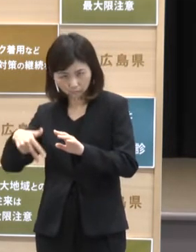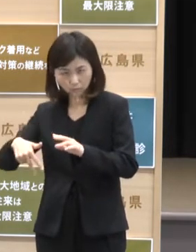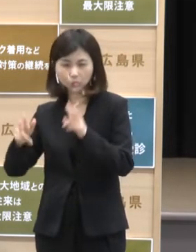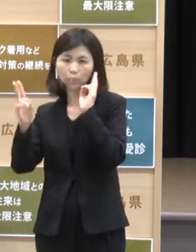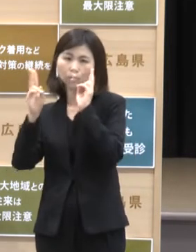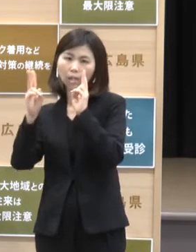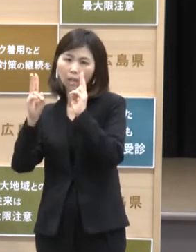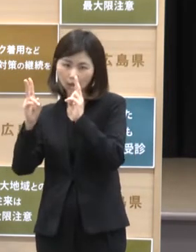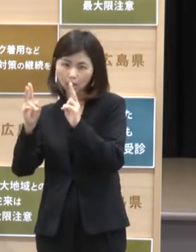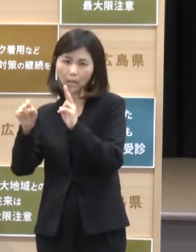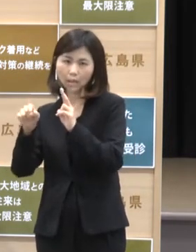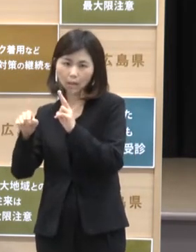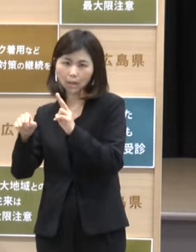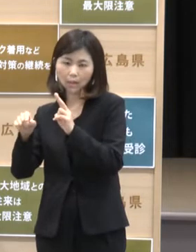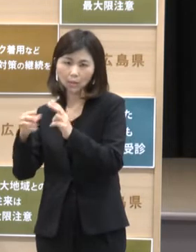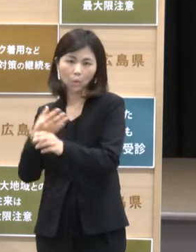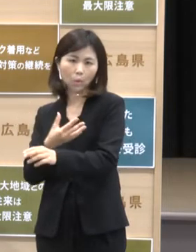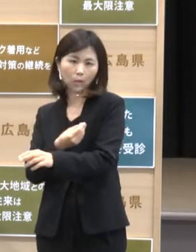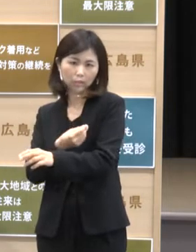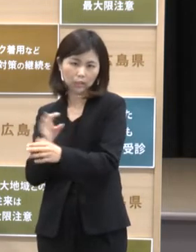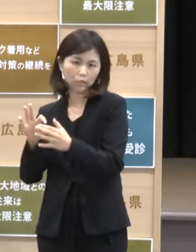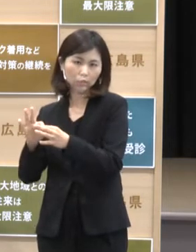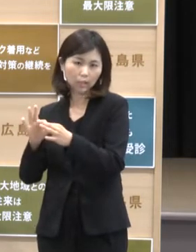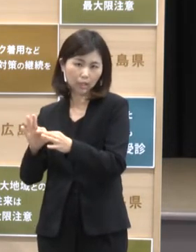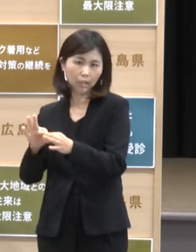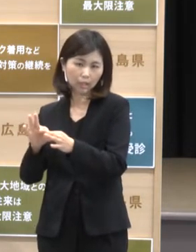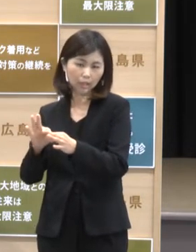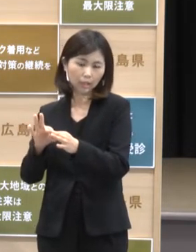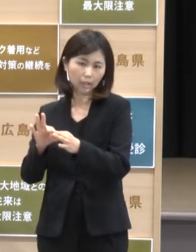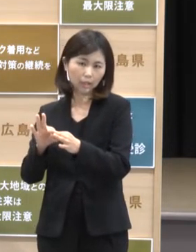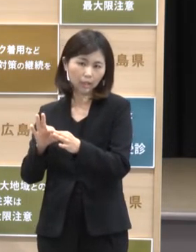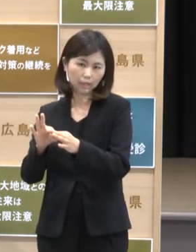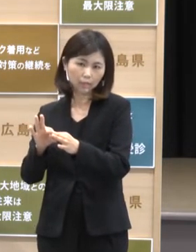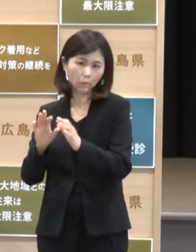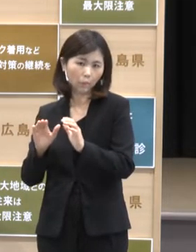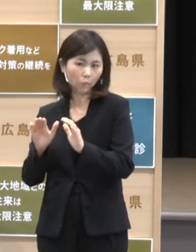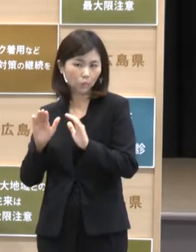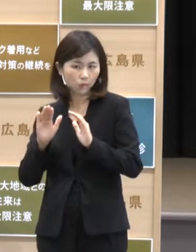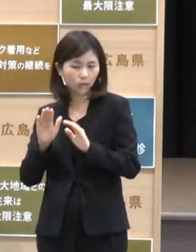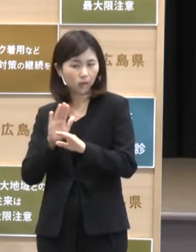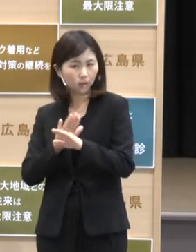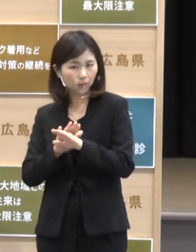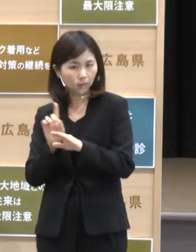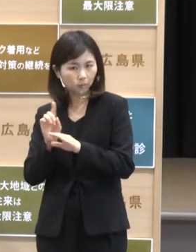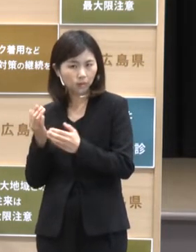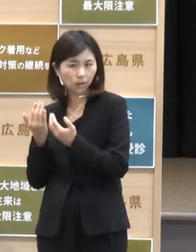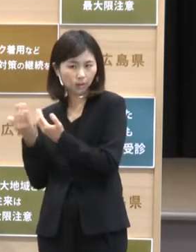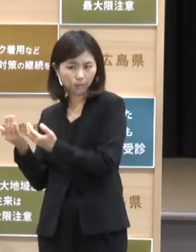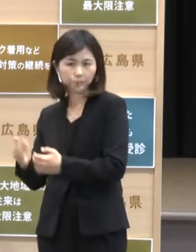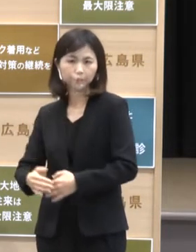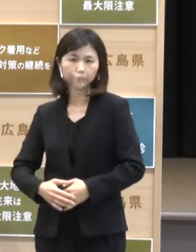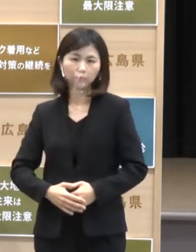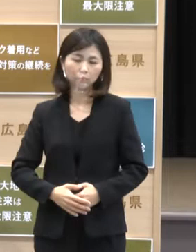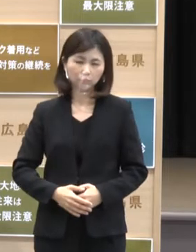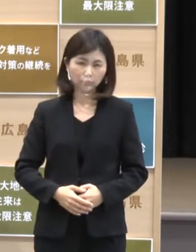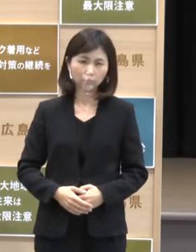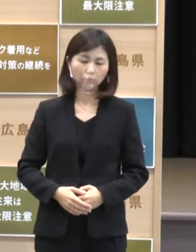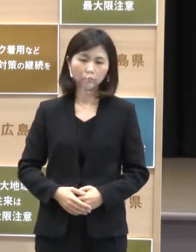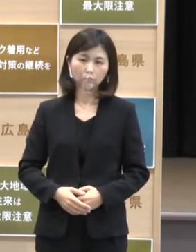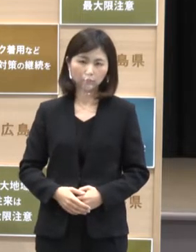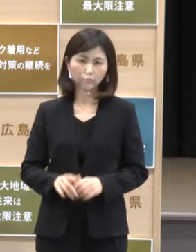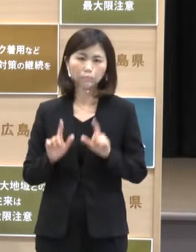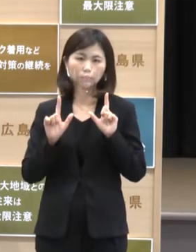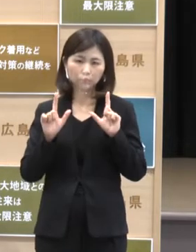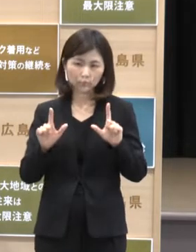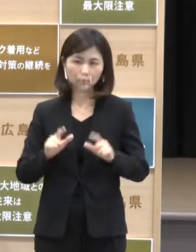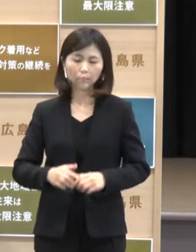型コロナ のワクチン接種の加速も踏まえ、知事 の受け止めをお願いします。 はい、